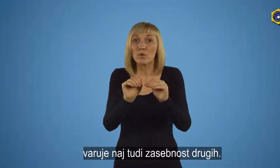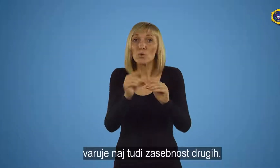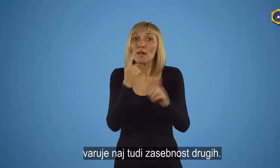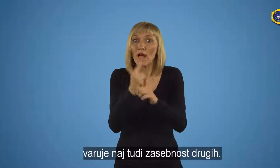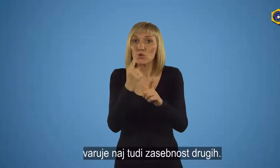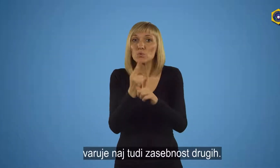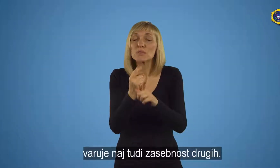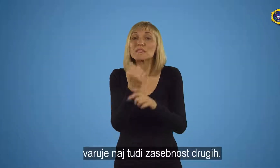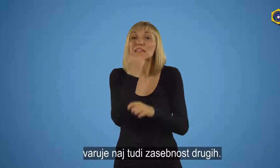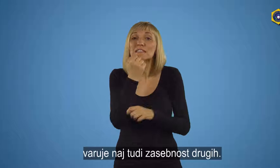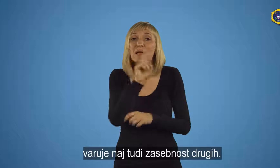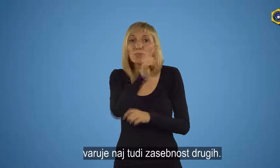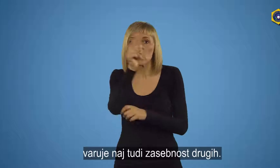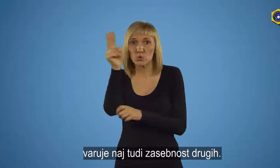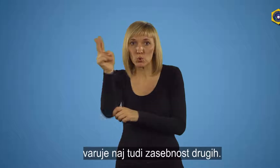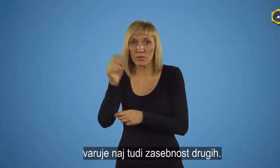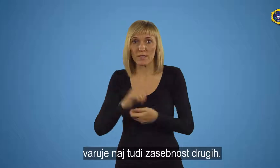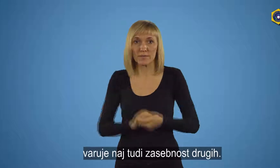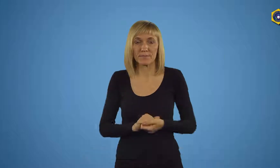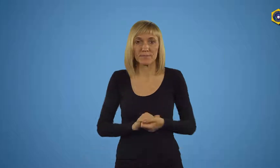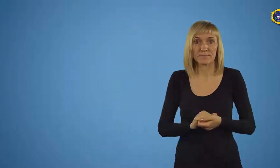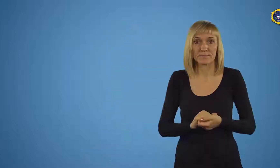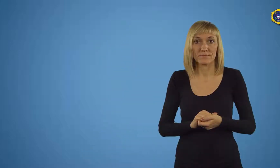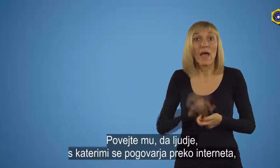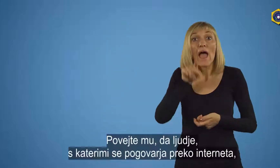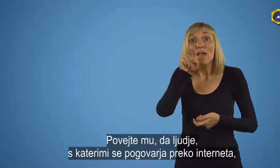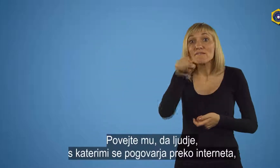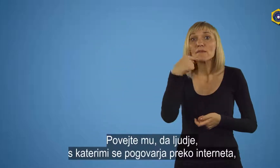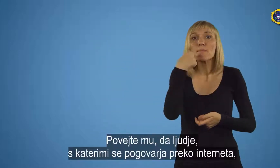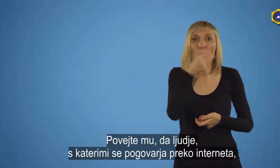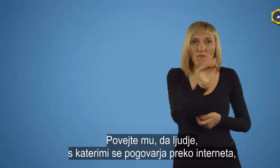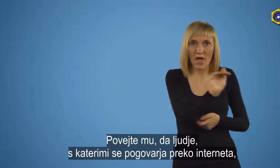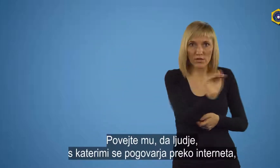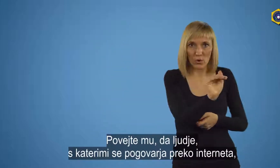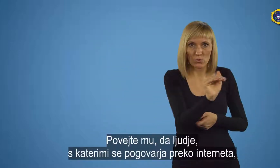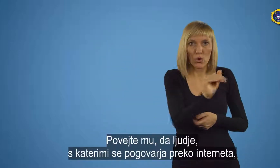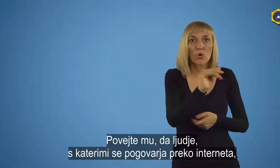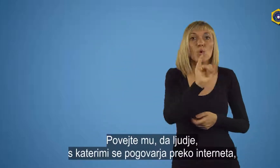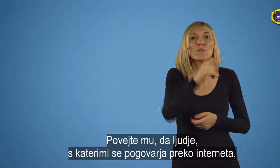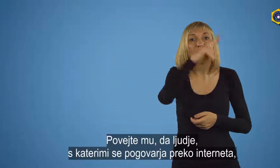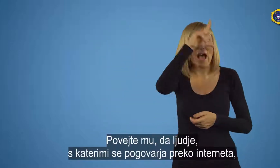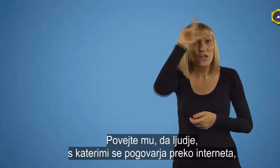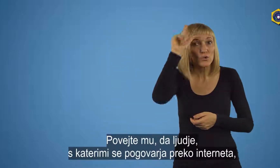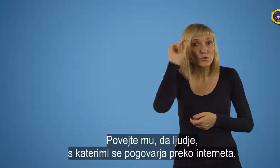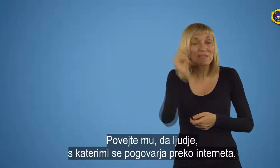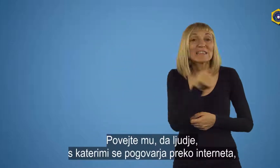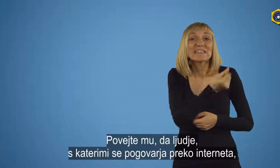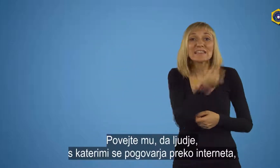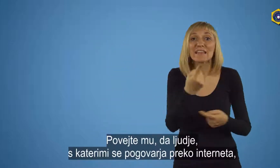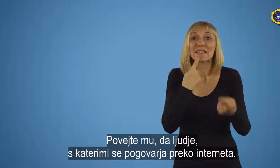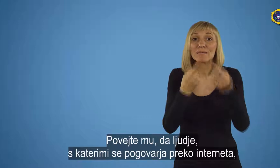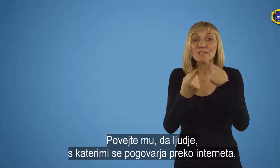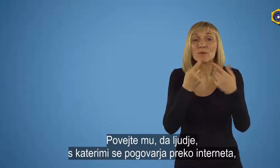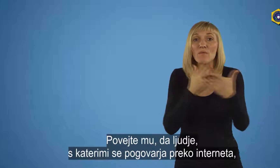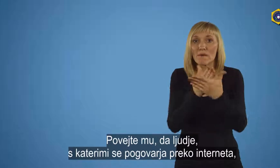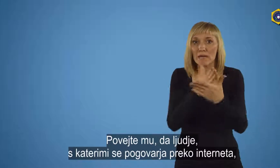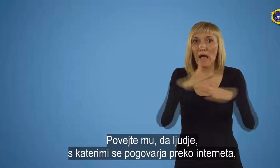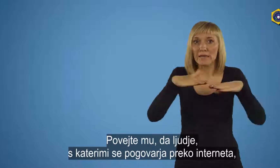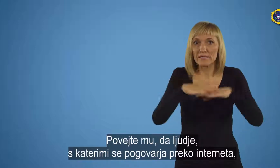Varuje naj tudi zasebnost drugih. Povejte mu, da ljudje, s katerimi se pogovarja preko interneta, morda niso